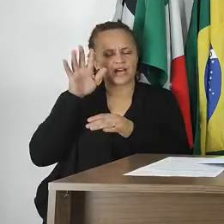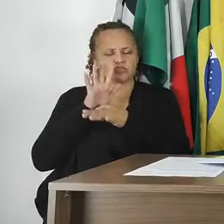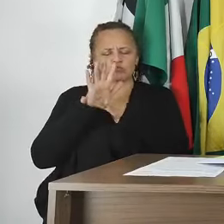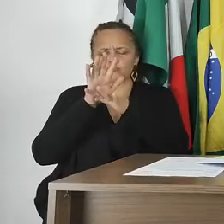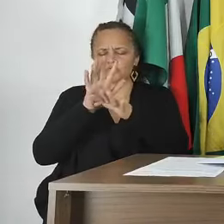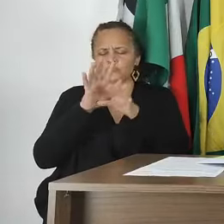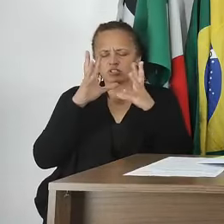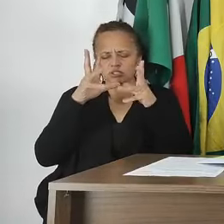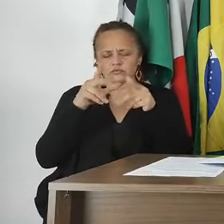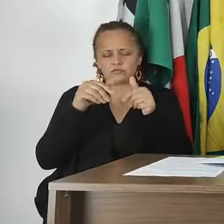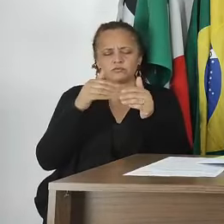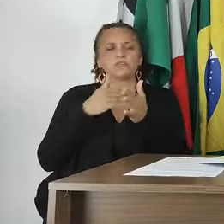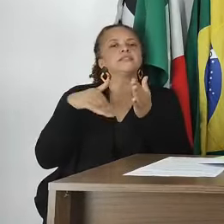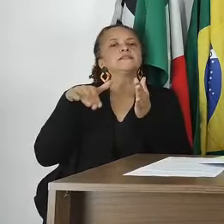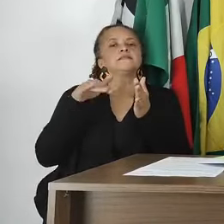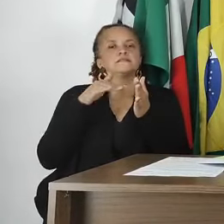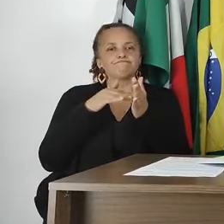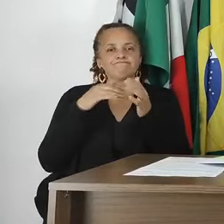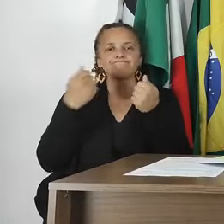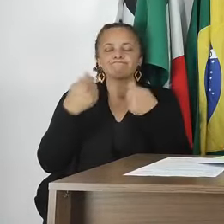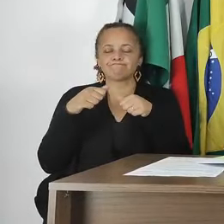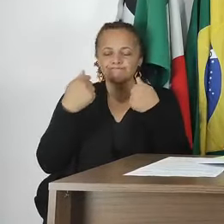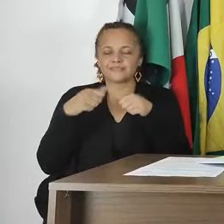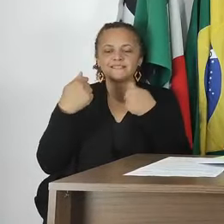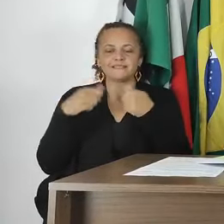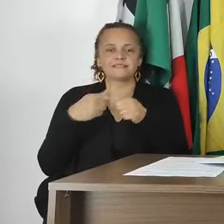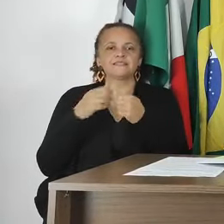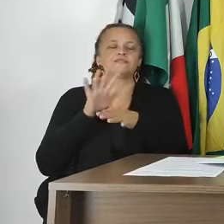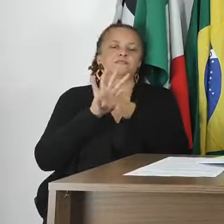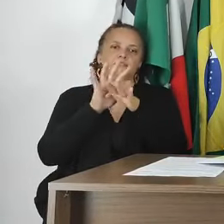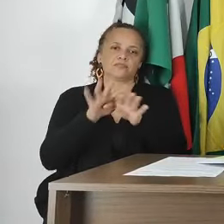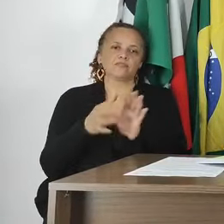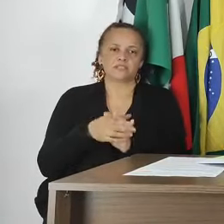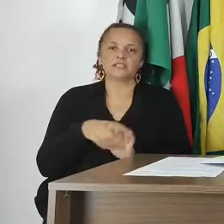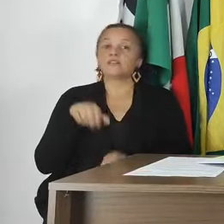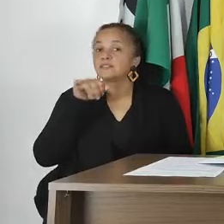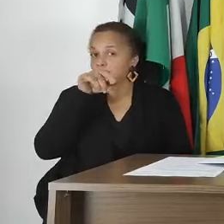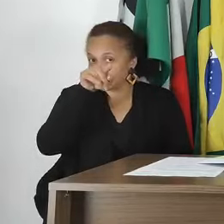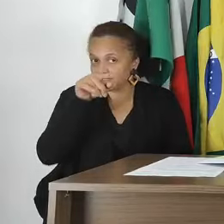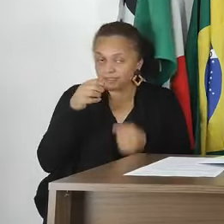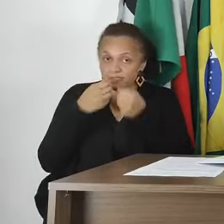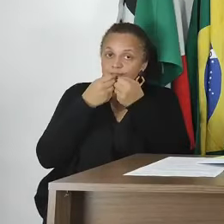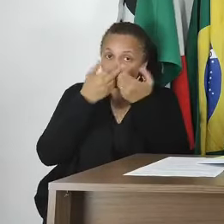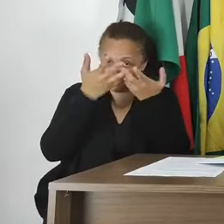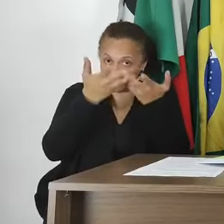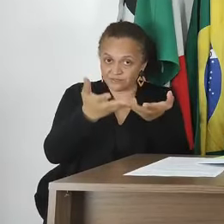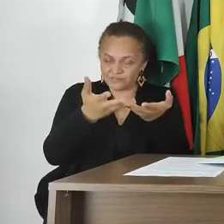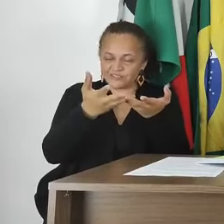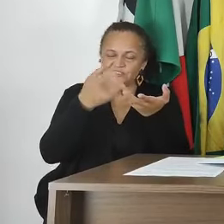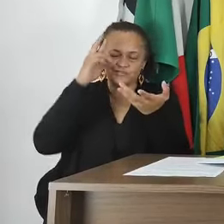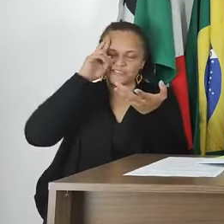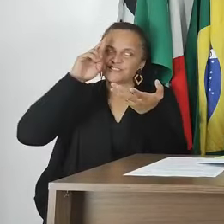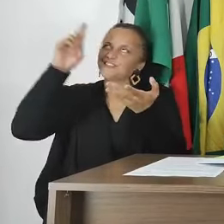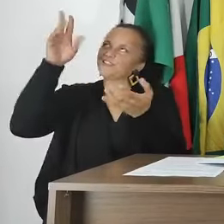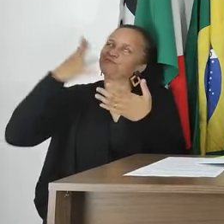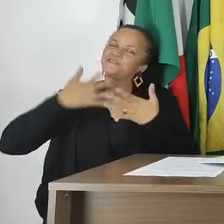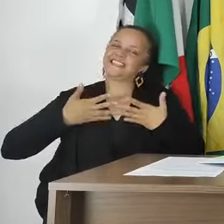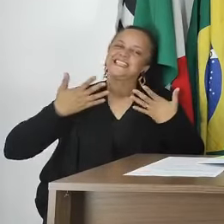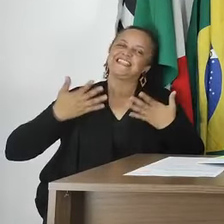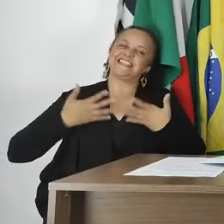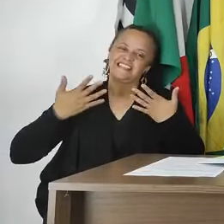benefício. Ou seja, quem abençoa o próximo, com certeza está alegrando o coração do Senhor. E lá